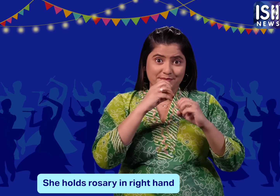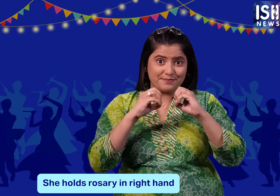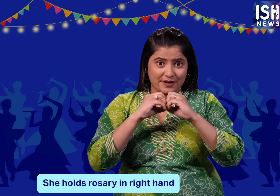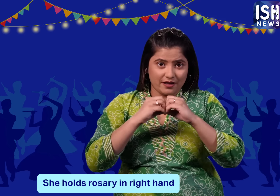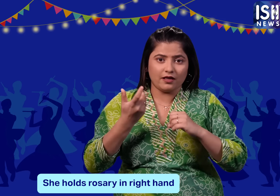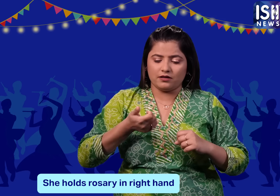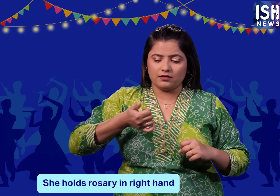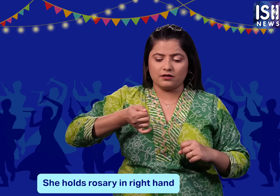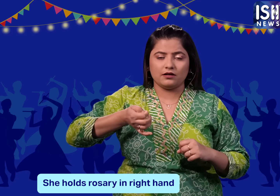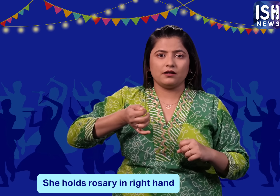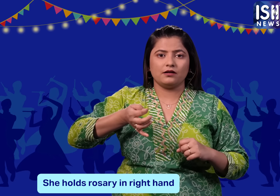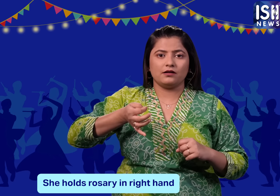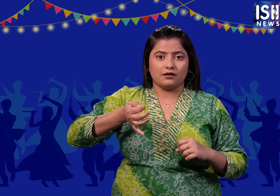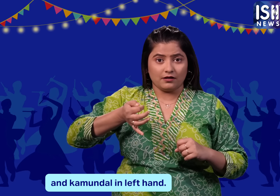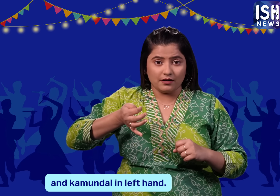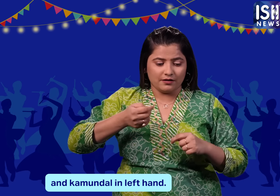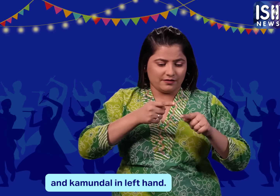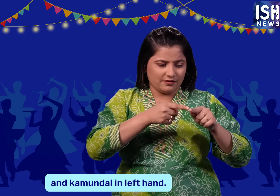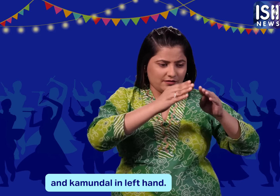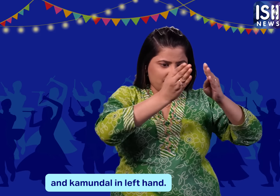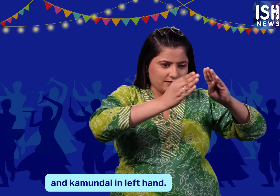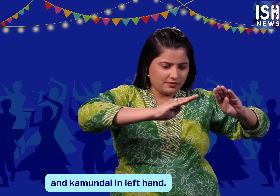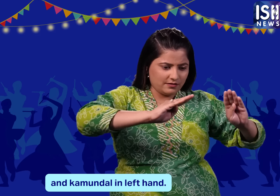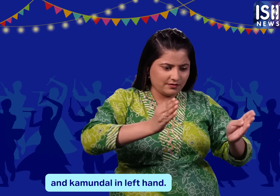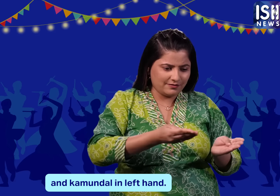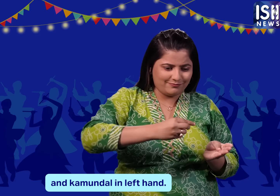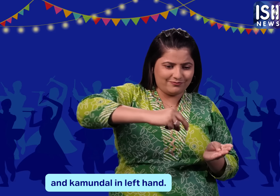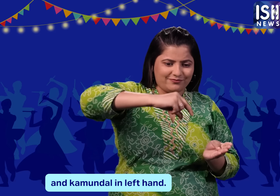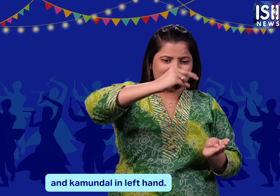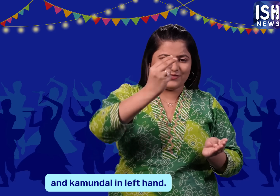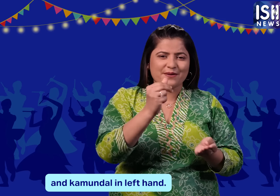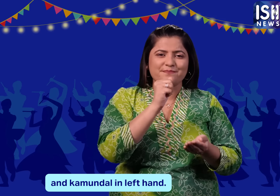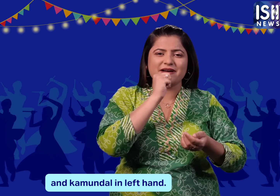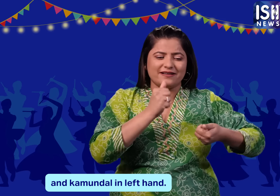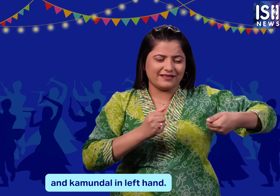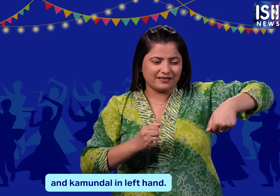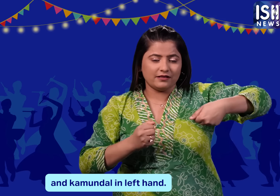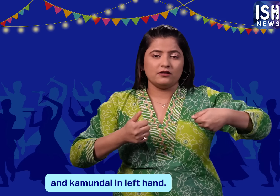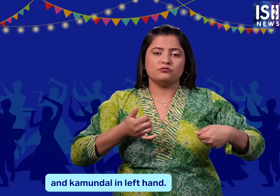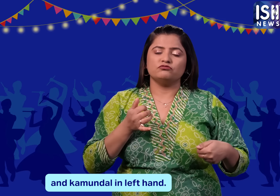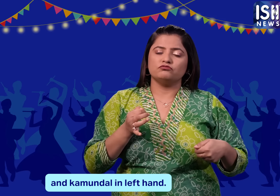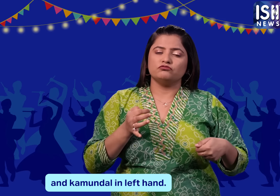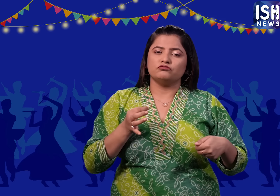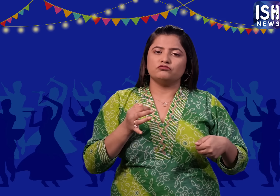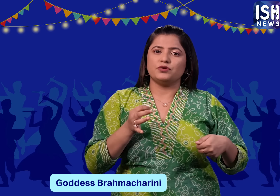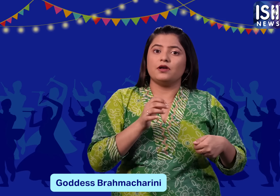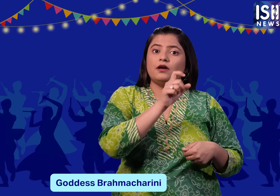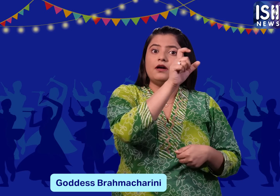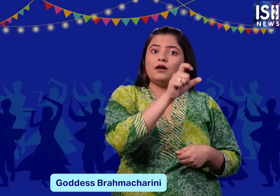इनके दाहिने हाथ में माला और बाएं हाथ में कमंडल है। देवी